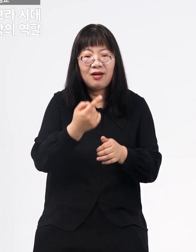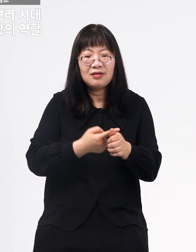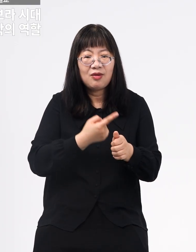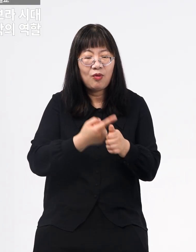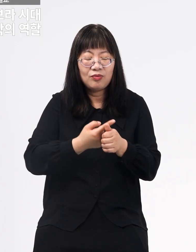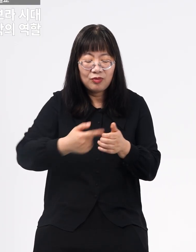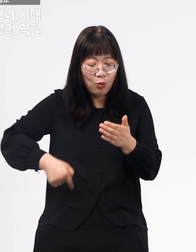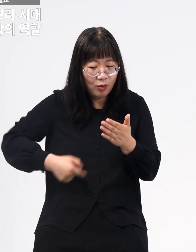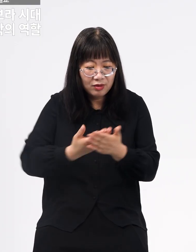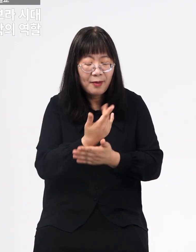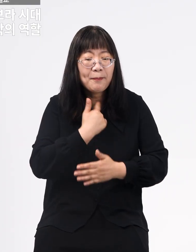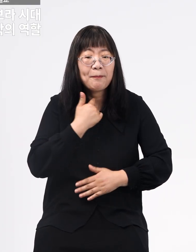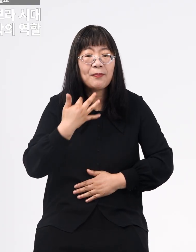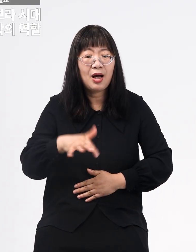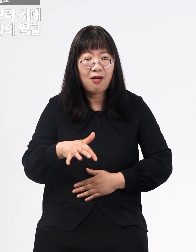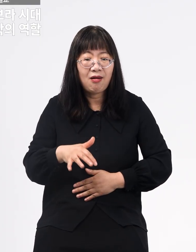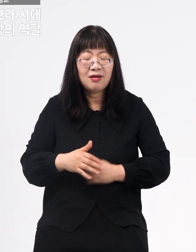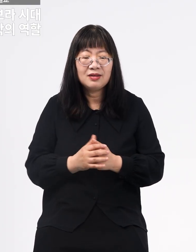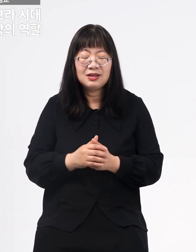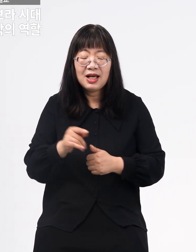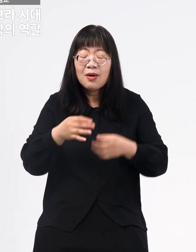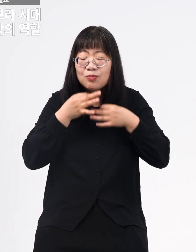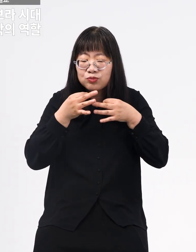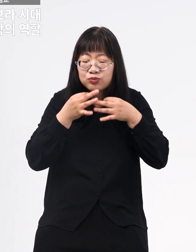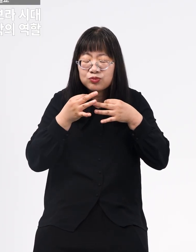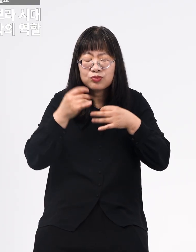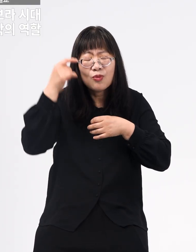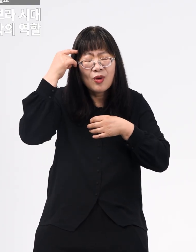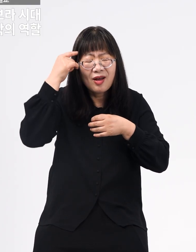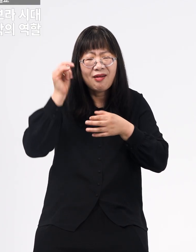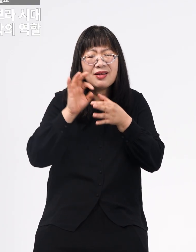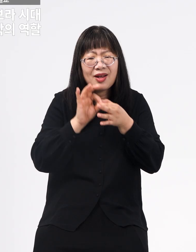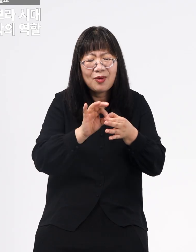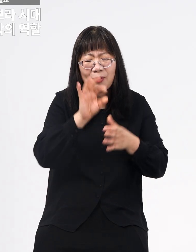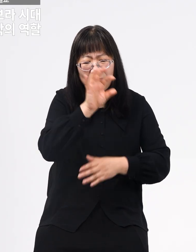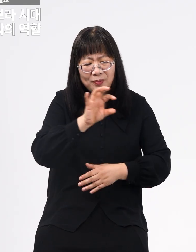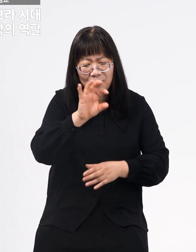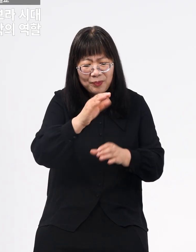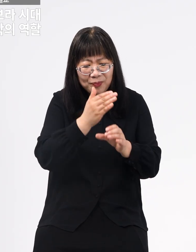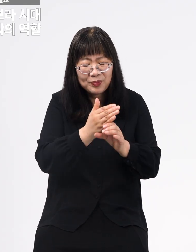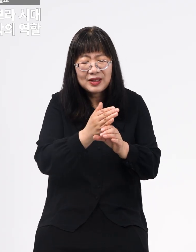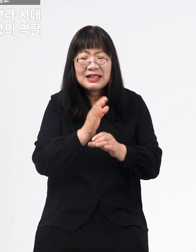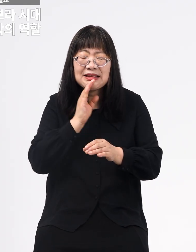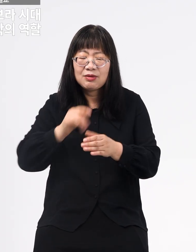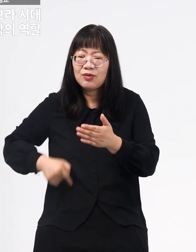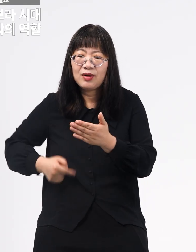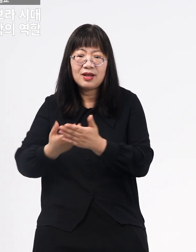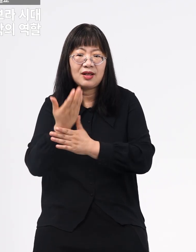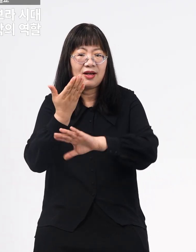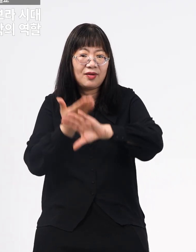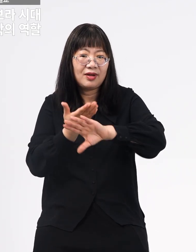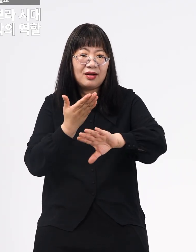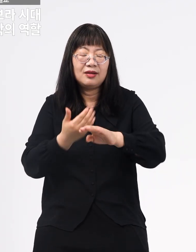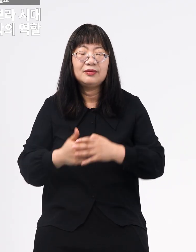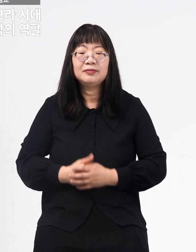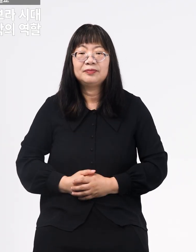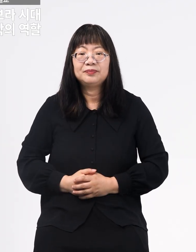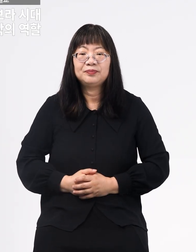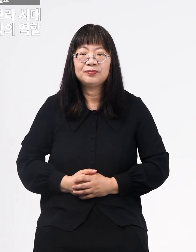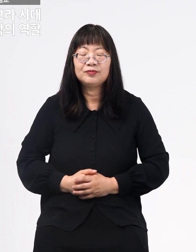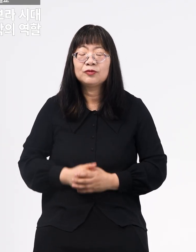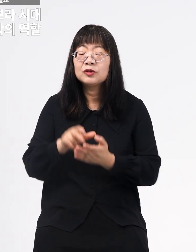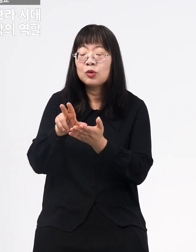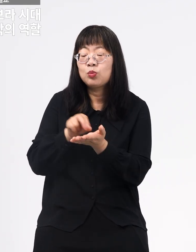없어요. 왜냐하면 이 부르짖음이 계속 반복이 돼요. 이거 참된 회개가 아니죠.